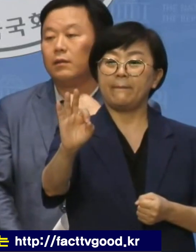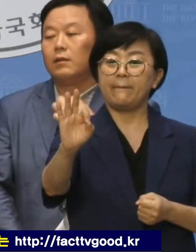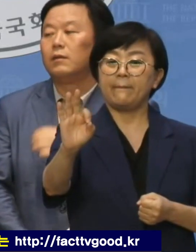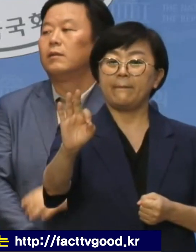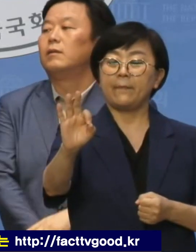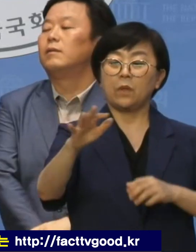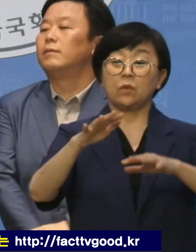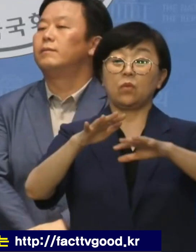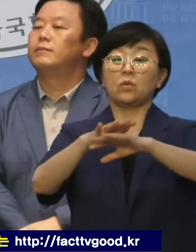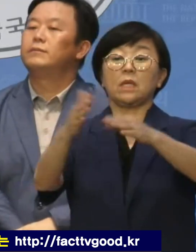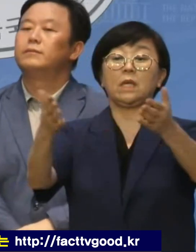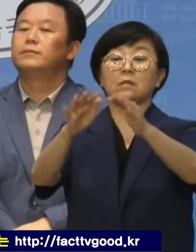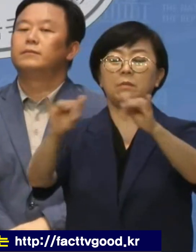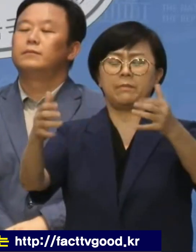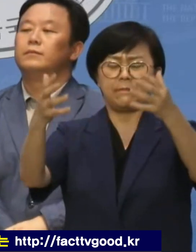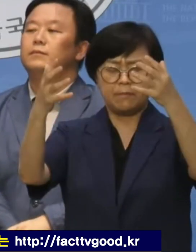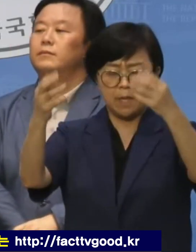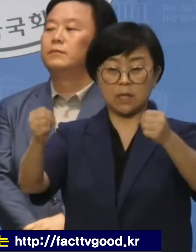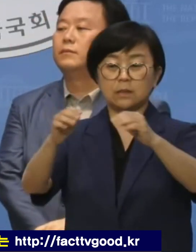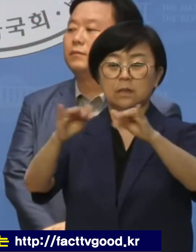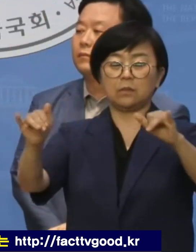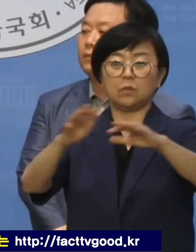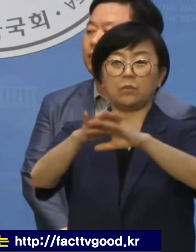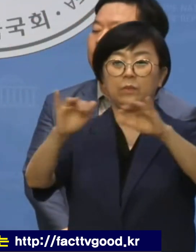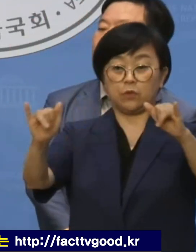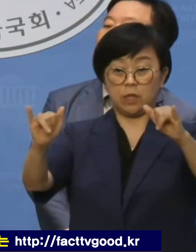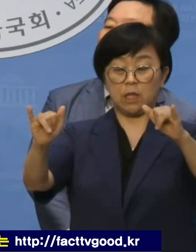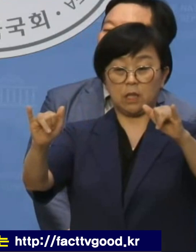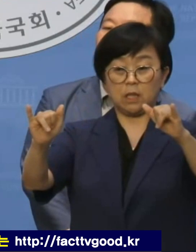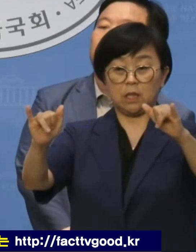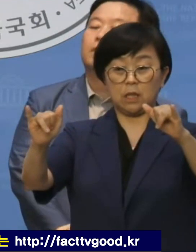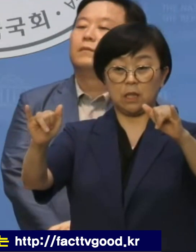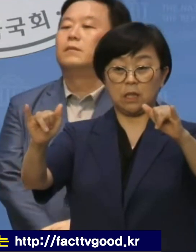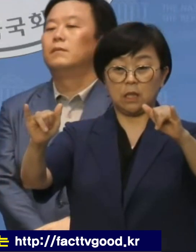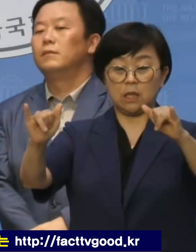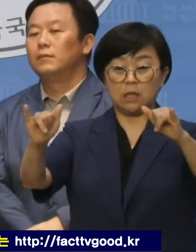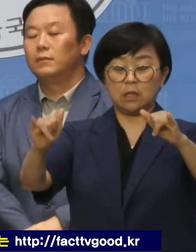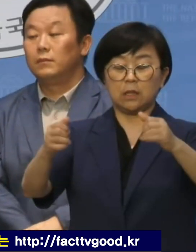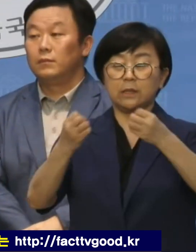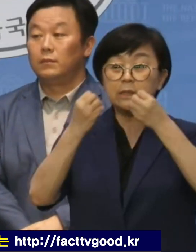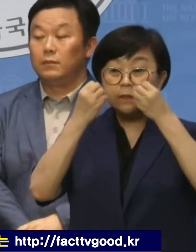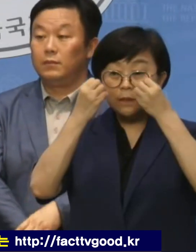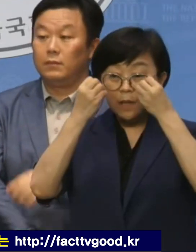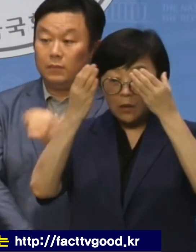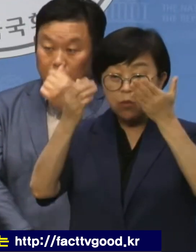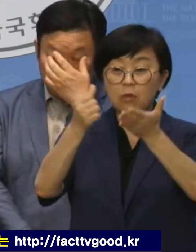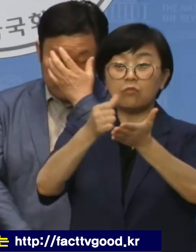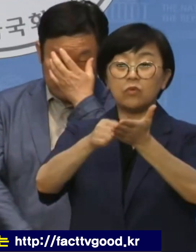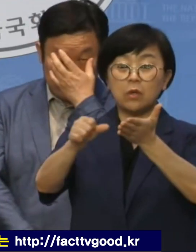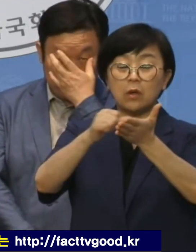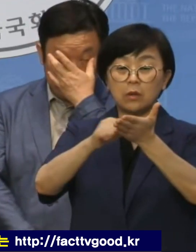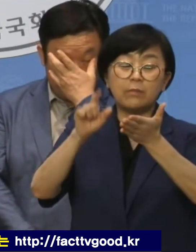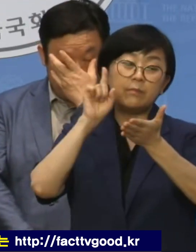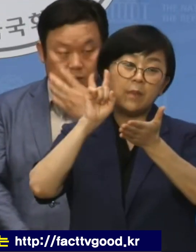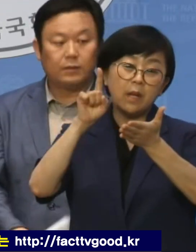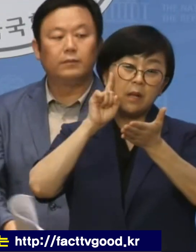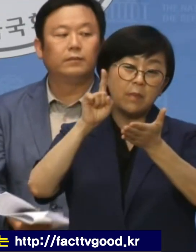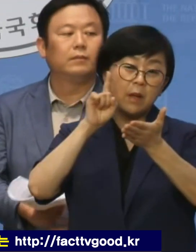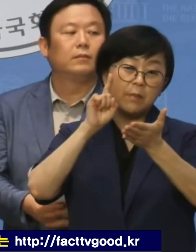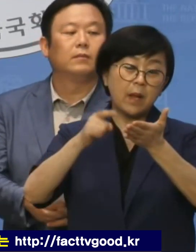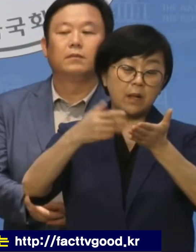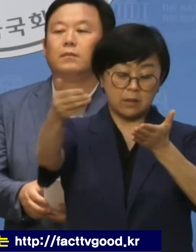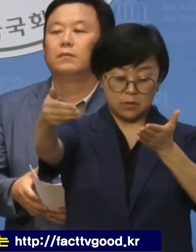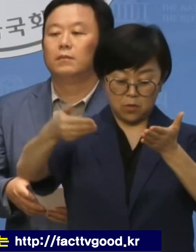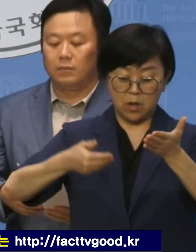양평에서 농사 짓고 있는 수많은 농민분들께서 신선한 농산물을 매일매일 가락시장으로